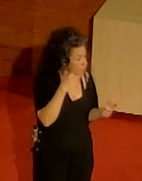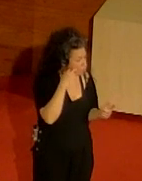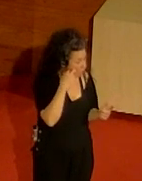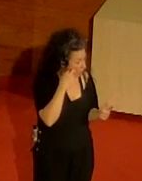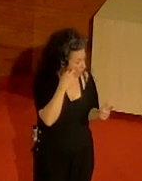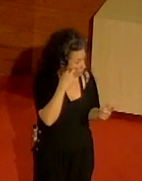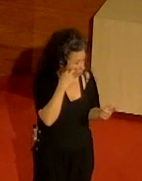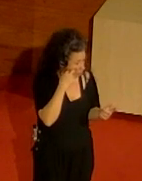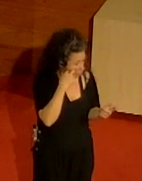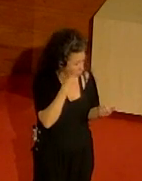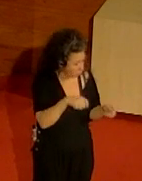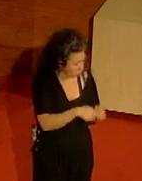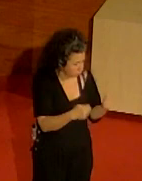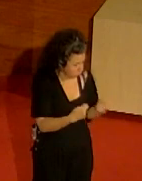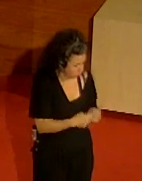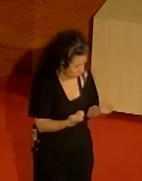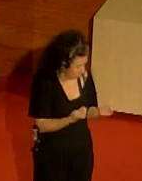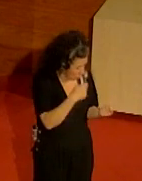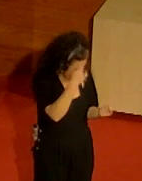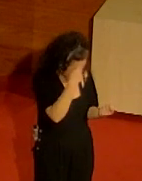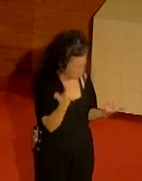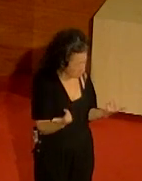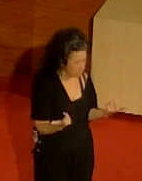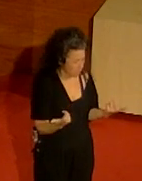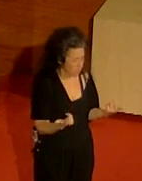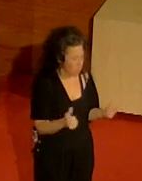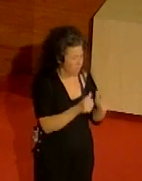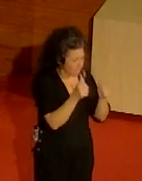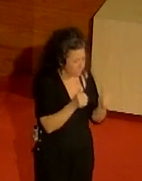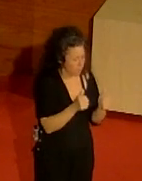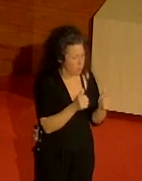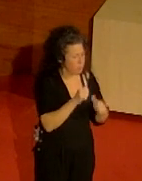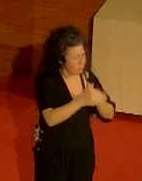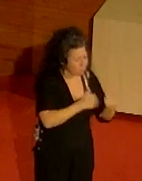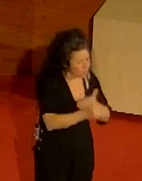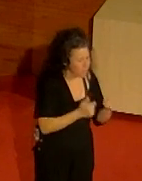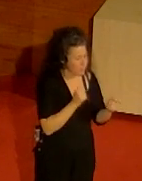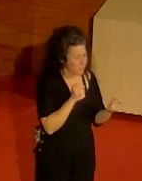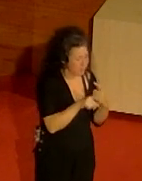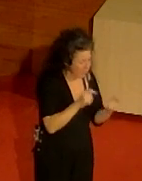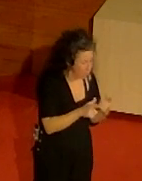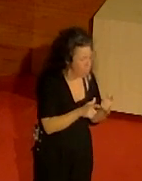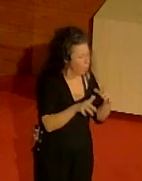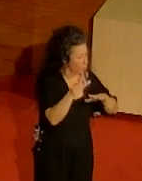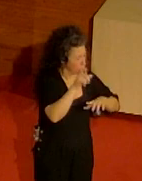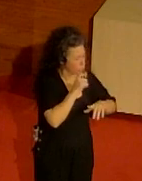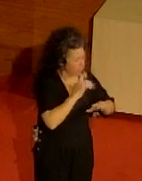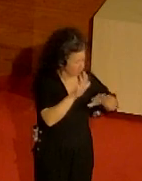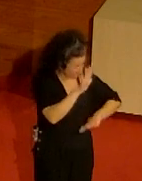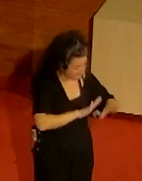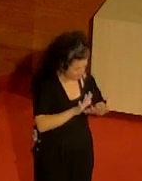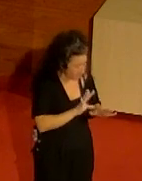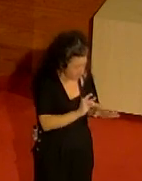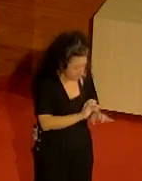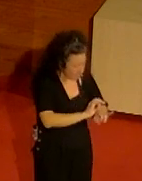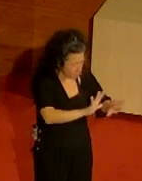evidentemente, muchas personas pues, pasan por un proceso migratorio muy complejo, etcétera, eso evidentemente. Pero, claro, yo, por ejemplo, esta fotografía, por